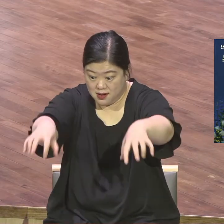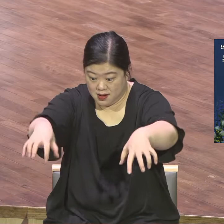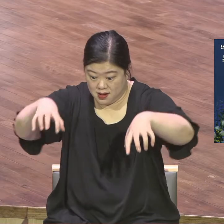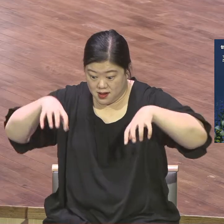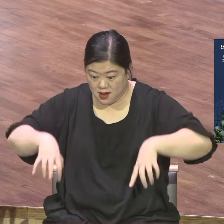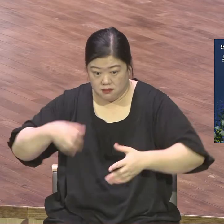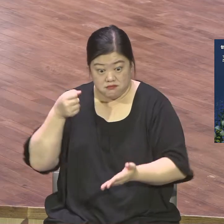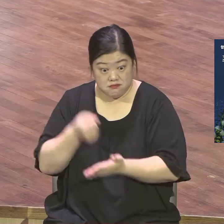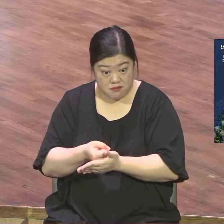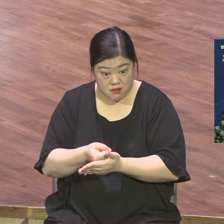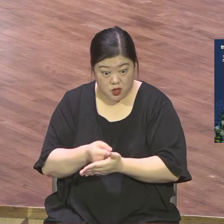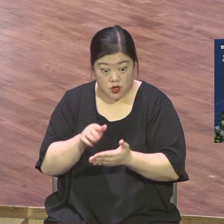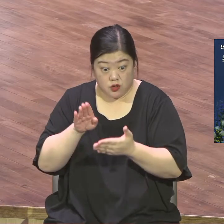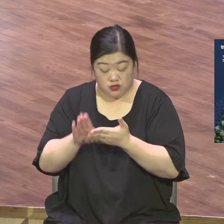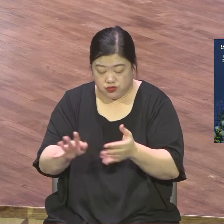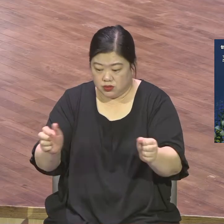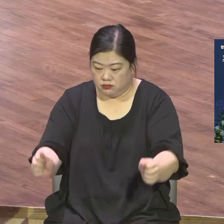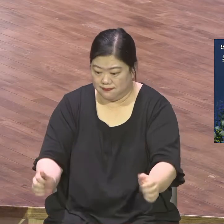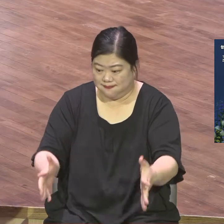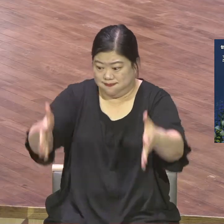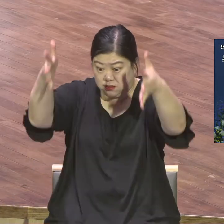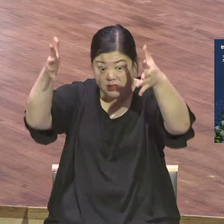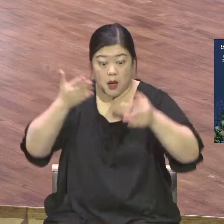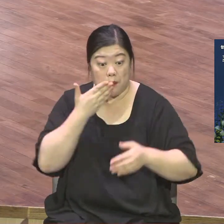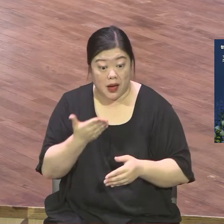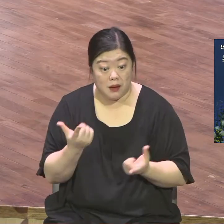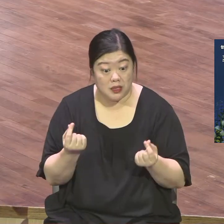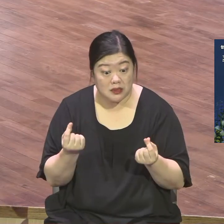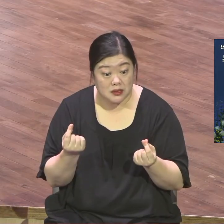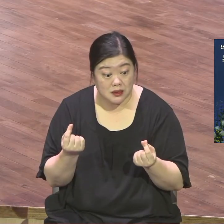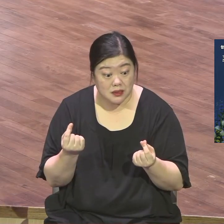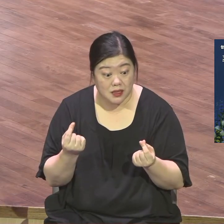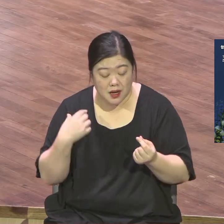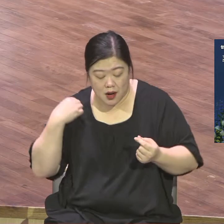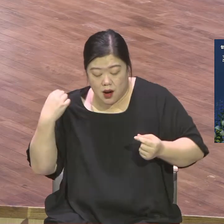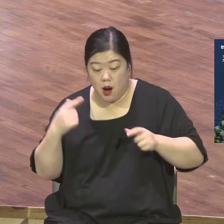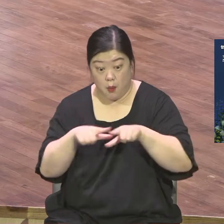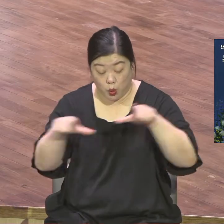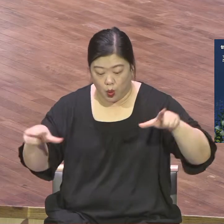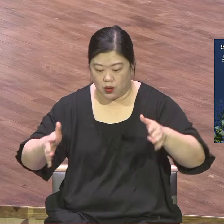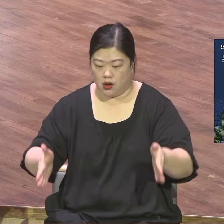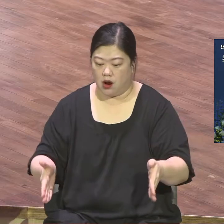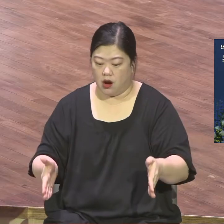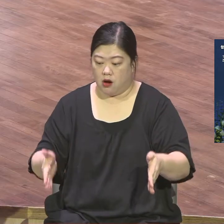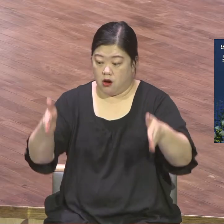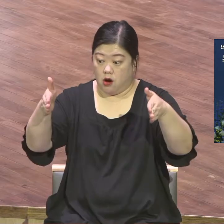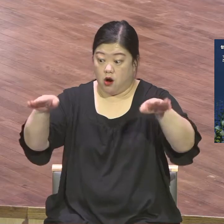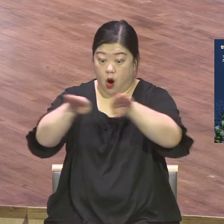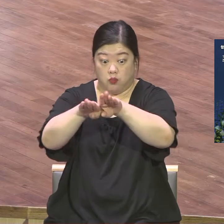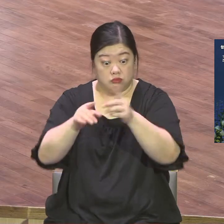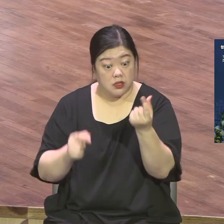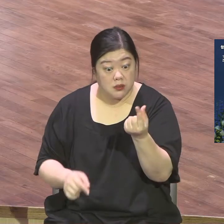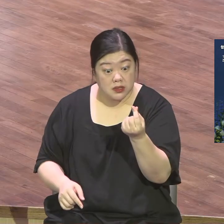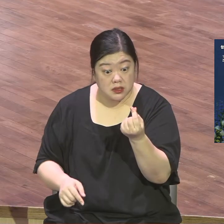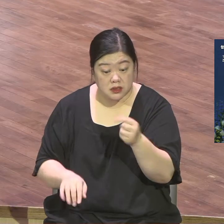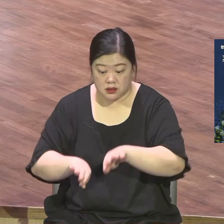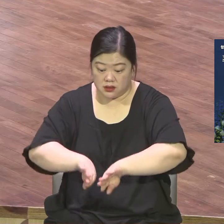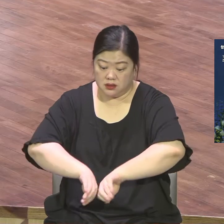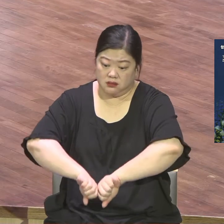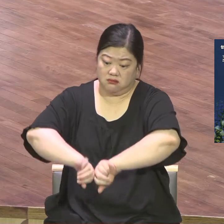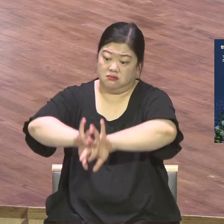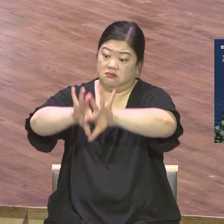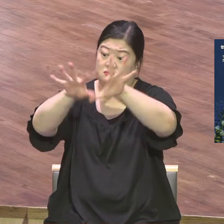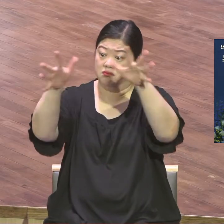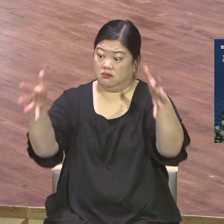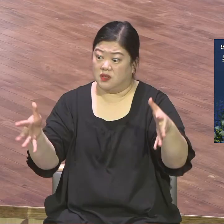아니라 모퉁이 돌을 중심으로 벽돌을 착착착착 그렇게 쌓아갔습니다. 그렇기 때문에 모퉁이 돌이